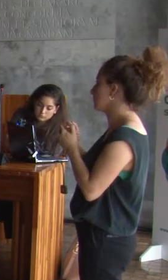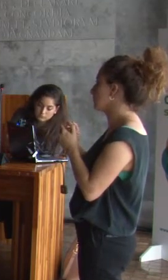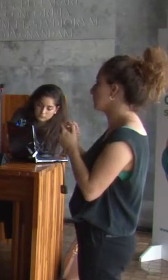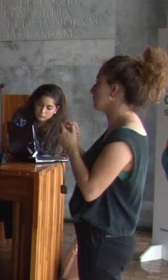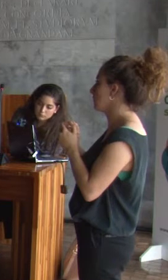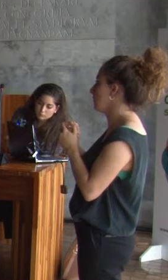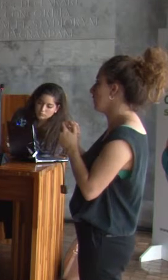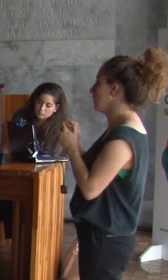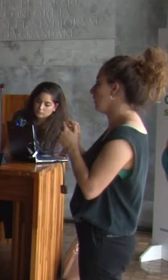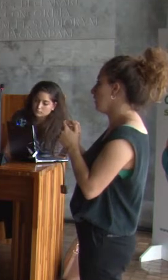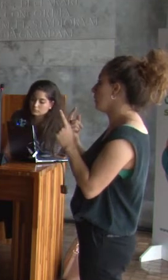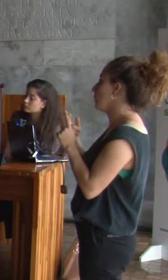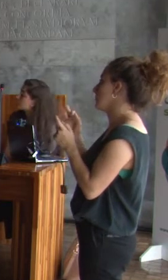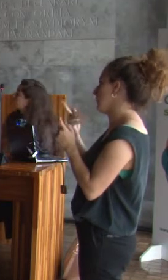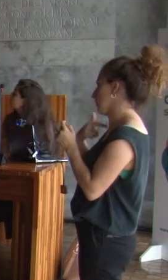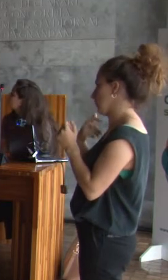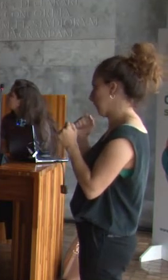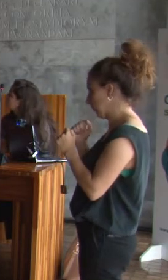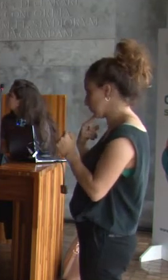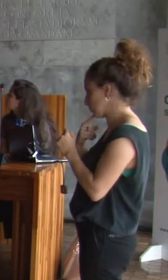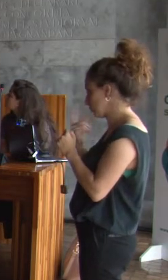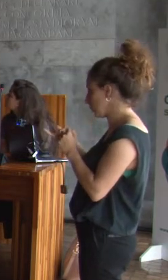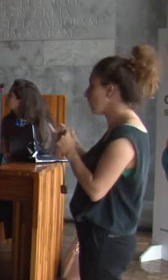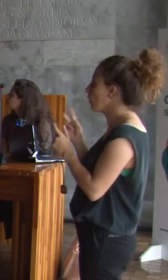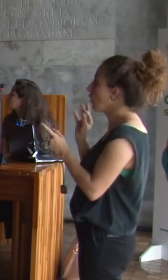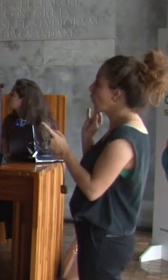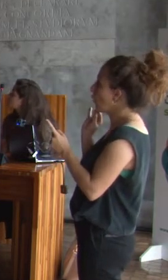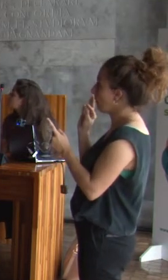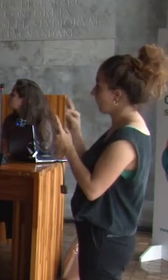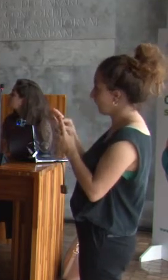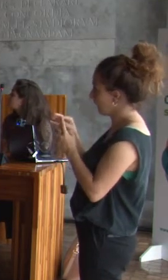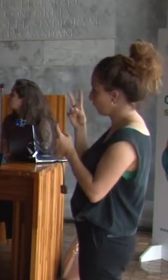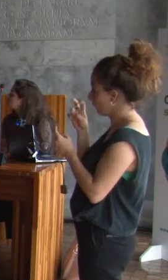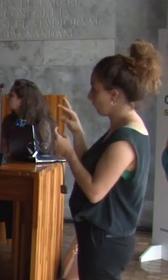soprattutto, se posso permettermi, appunto, lo scopo che BlindWiki